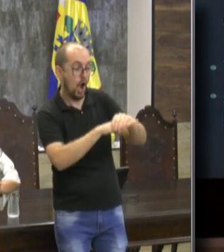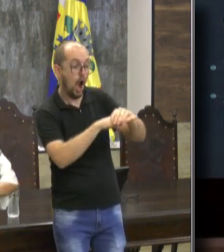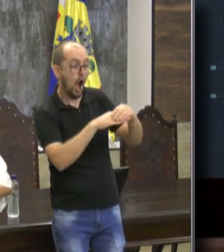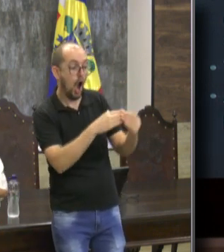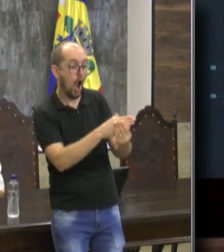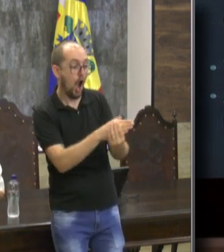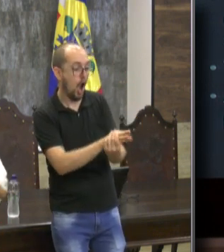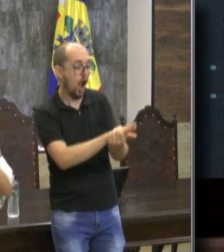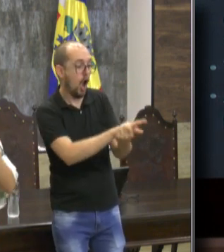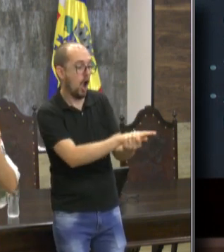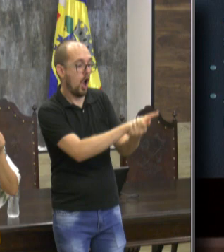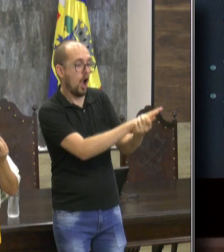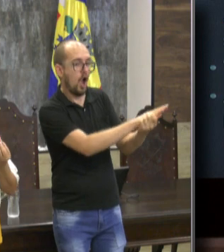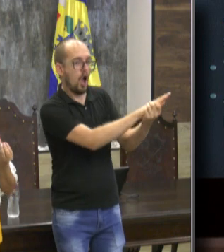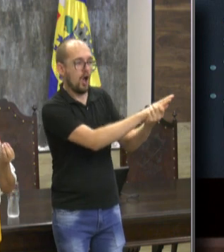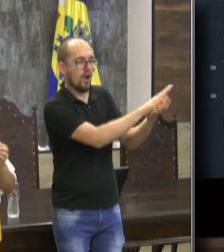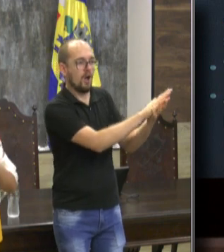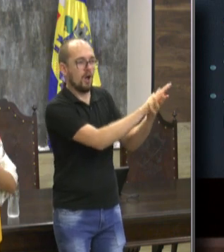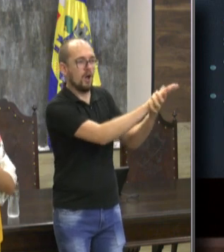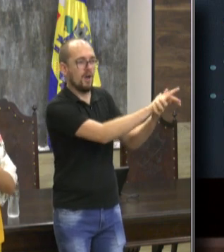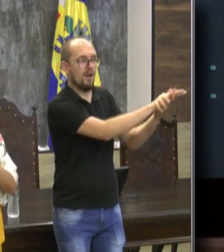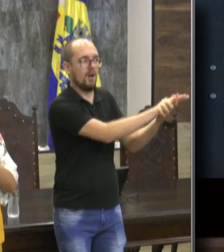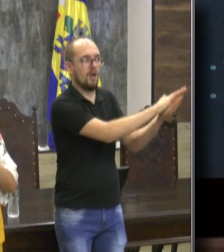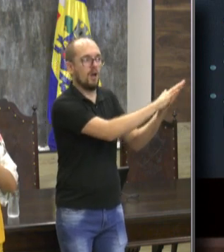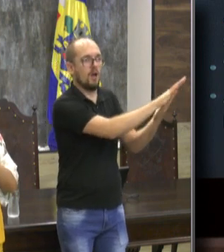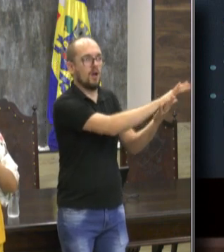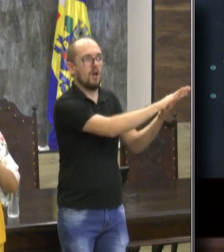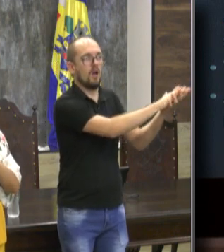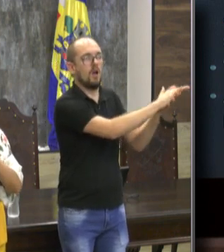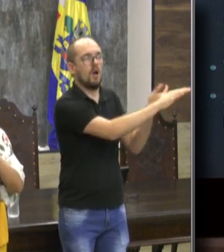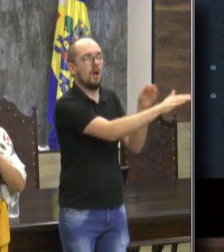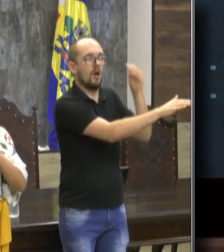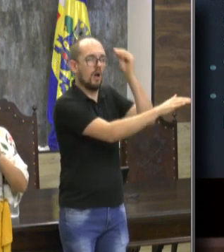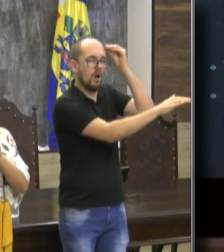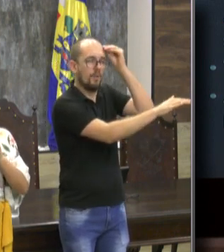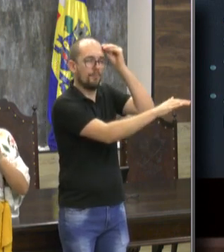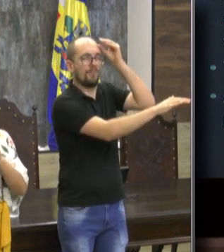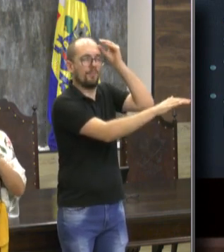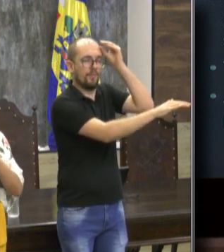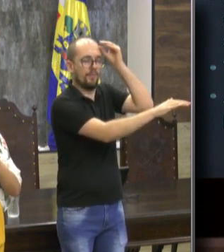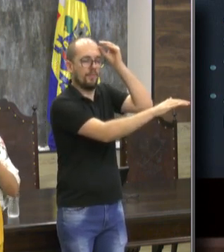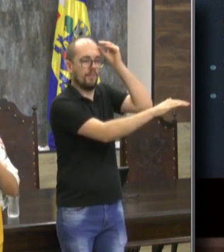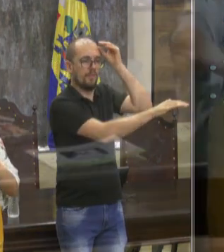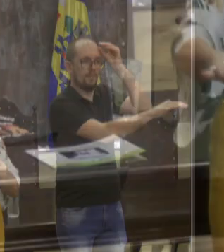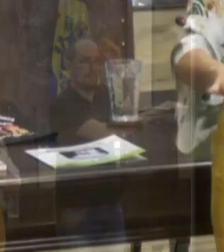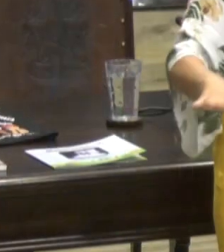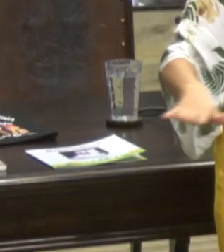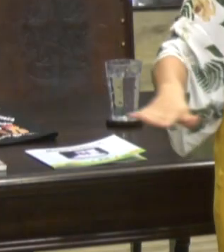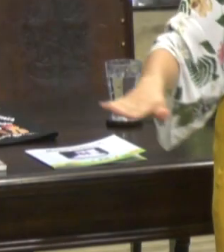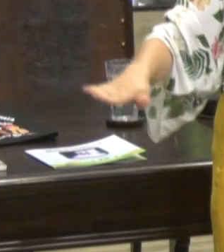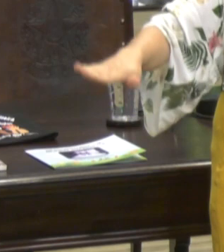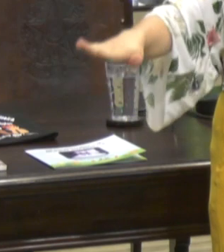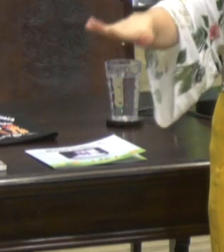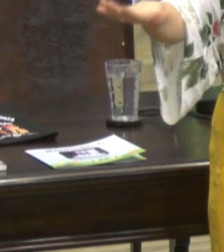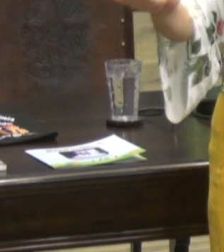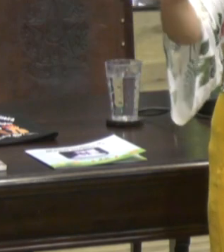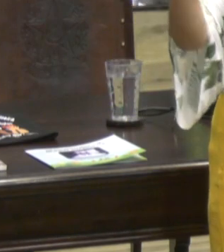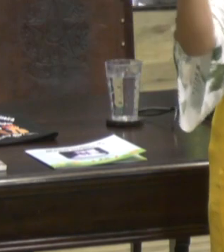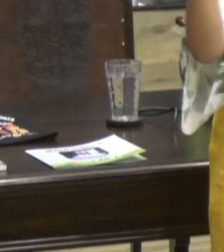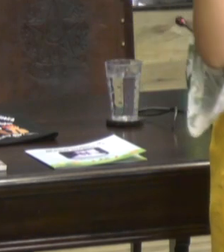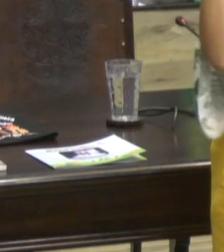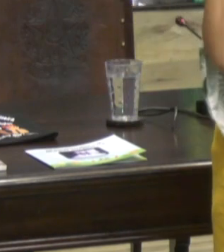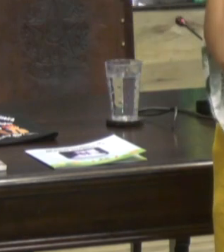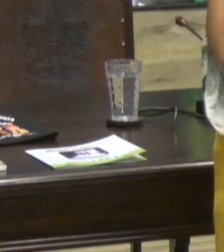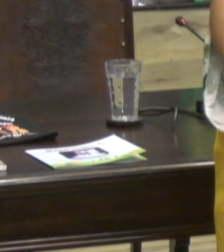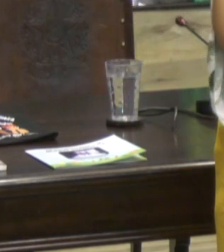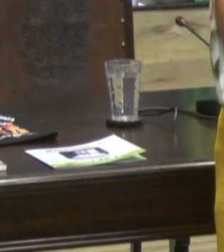que ele passasse, enxergasse a sala de aula, né? Aí ele vai enxergar. A gente passava a mão dele nas carteiras, passava a mão dele